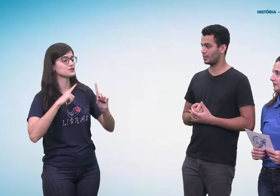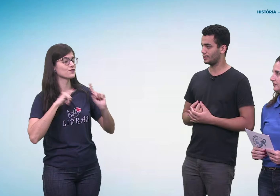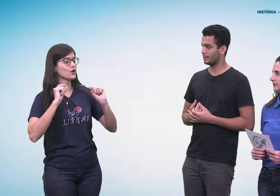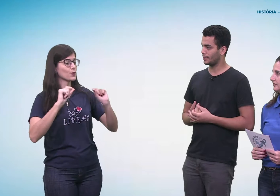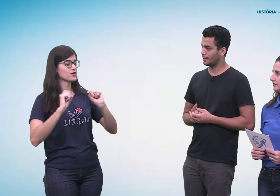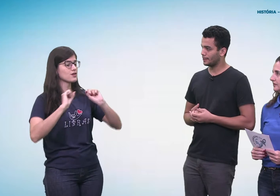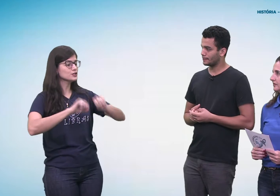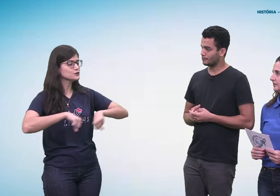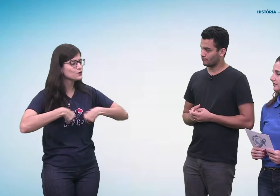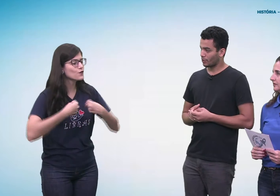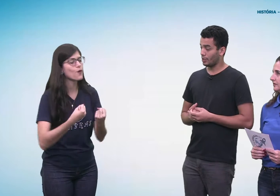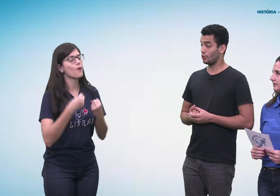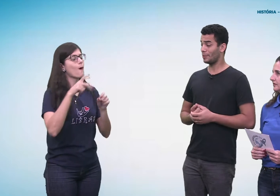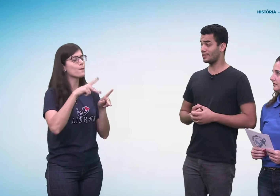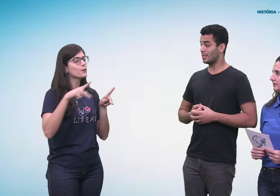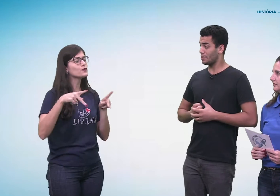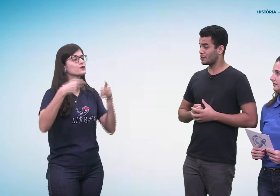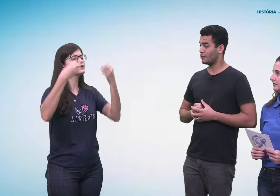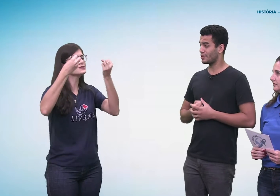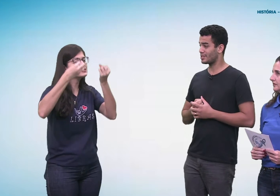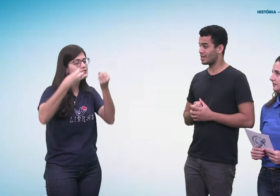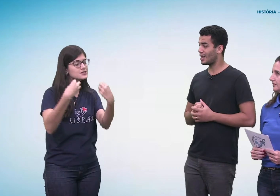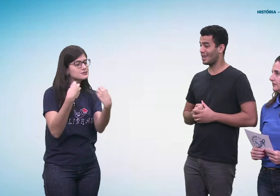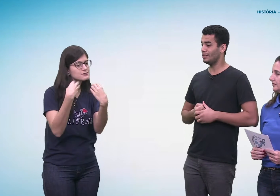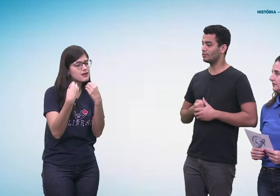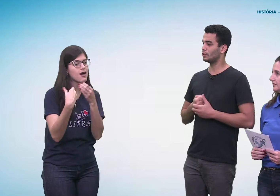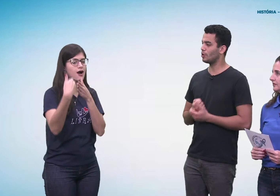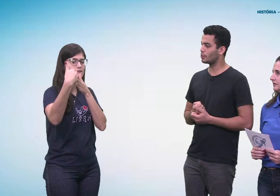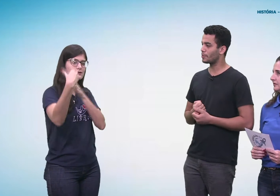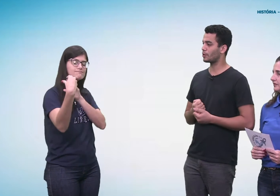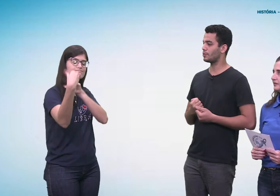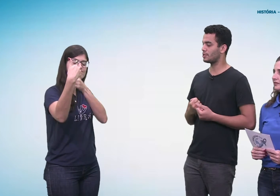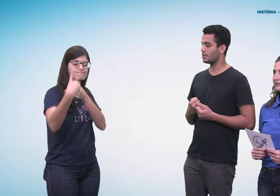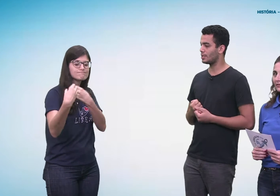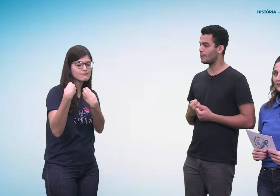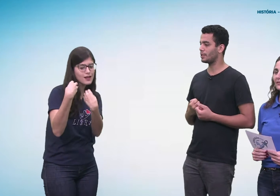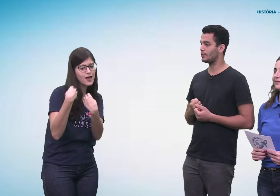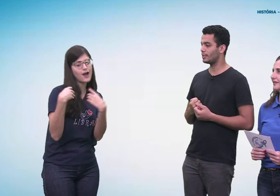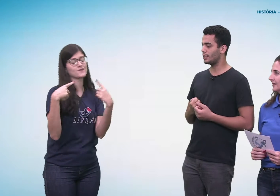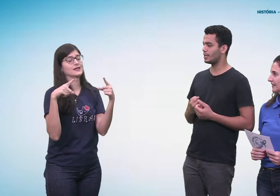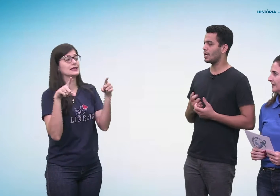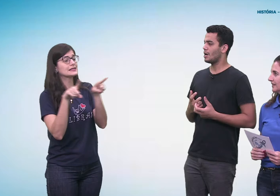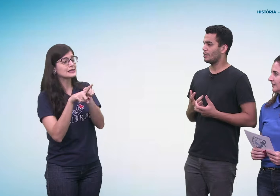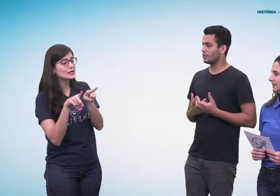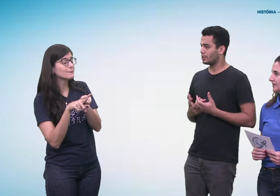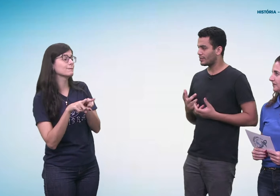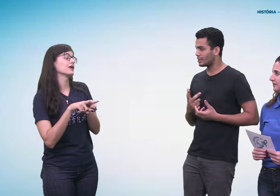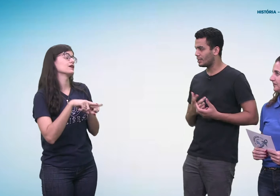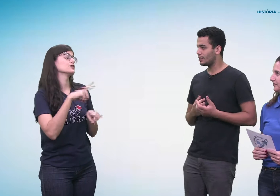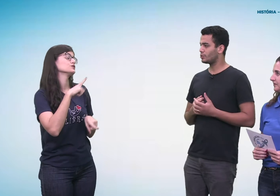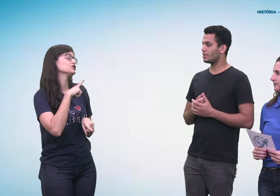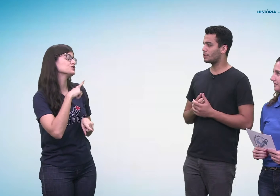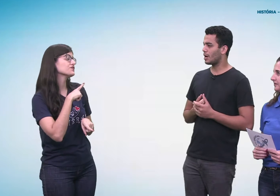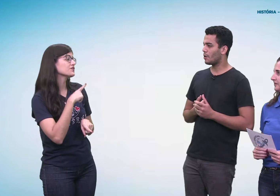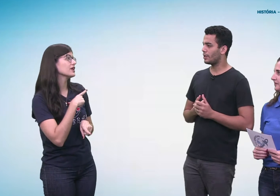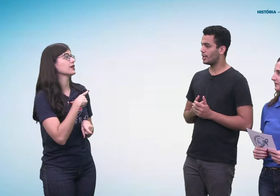aulas. Então eu precisei me esforçar em dobro para conseguir aprender, tentando fazer ali a leitura labial,